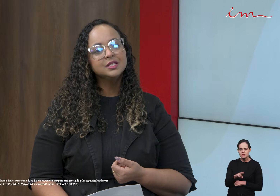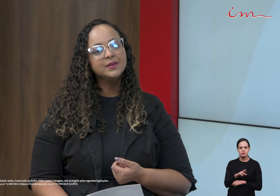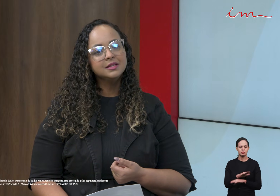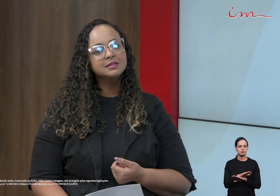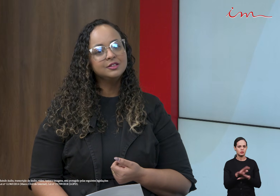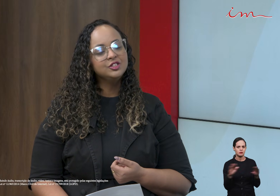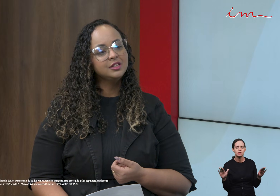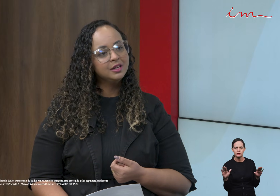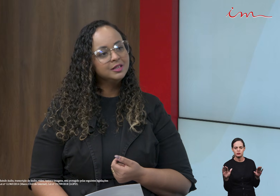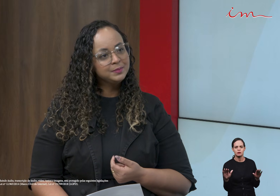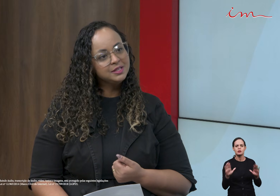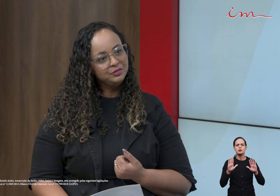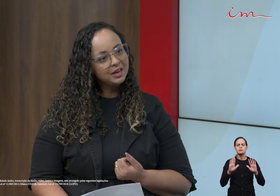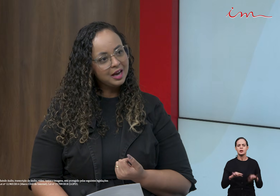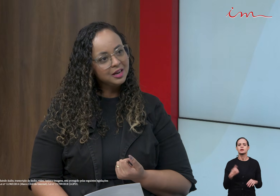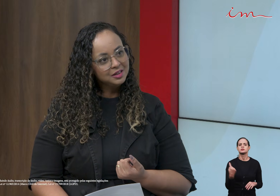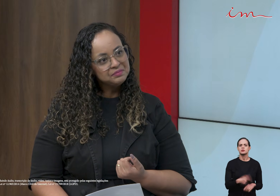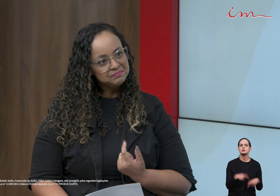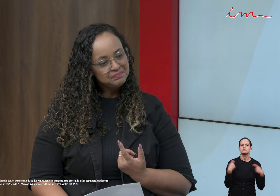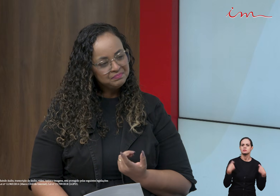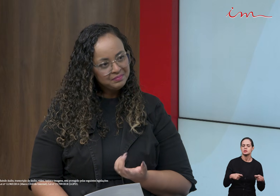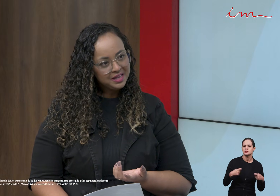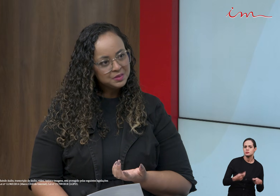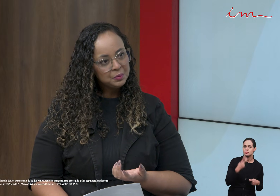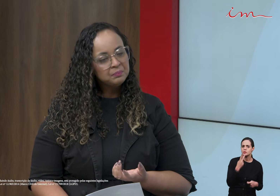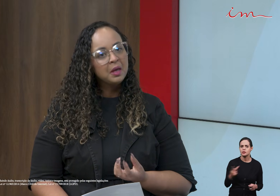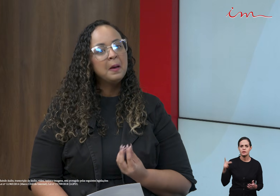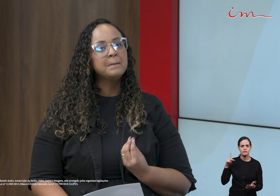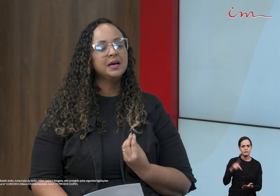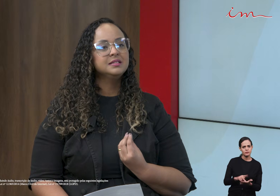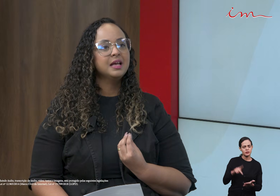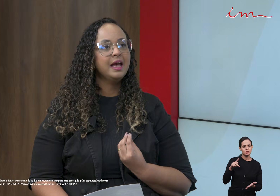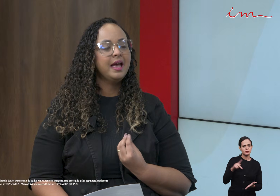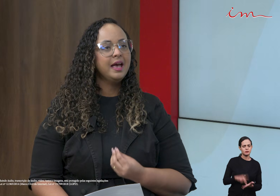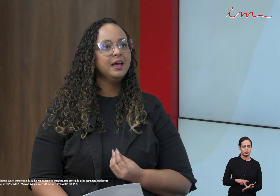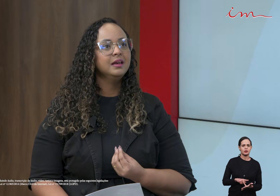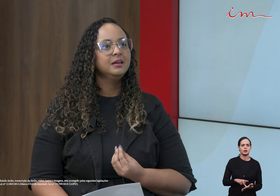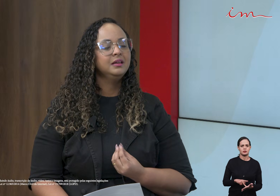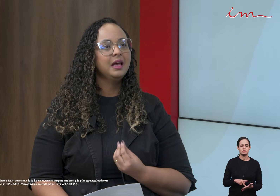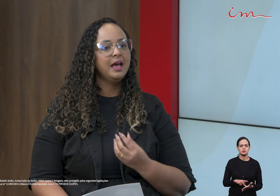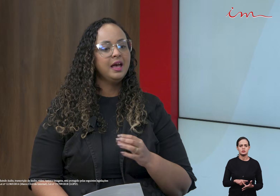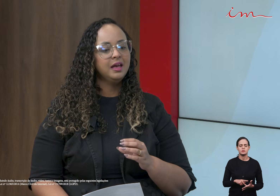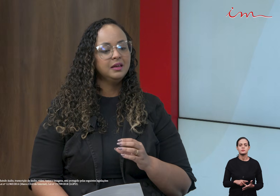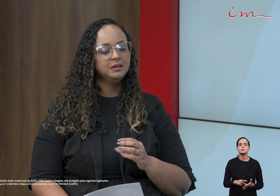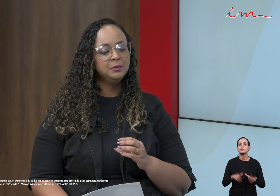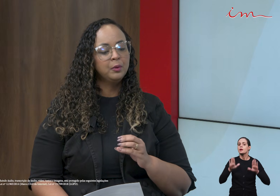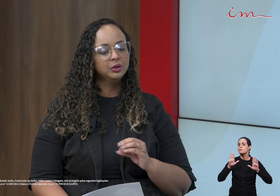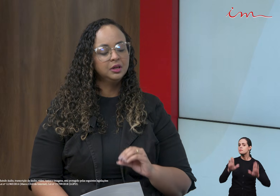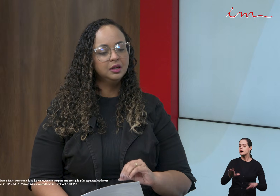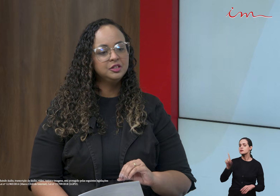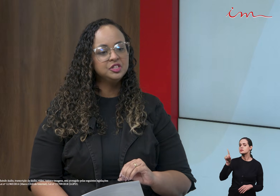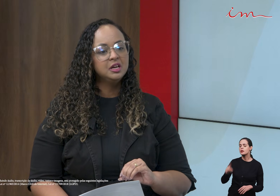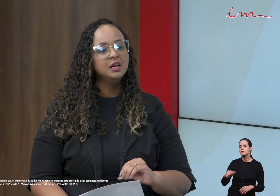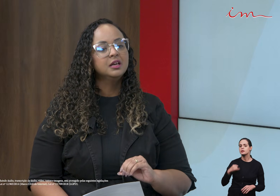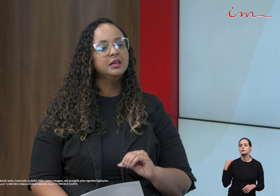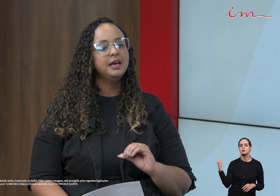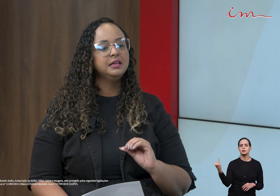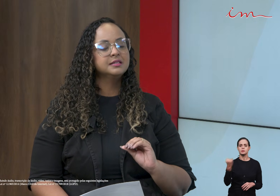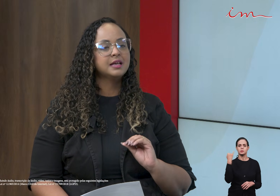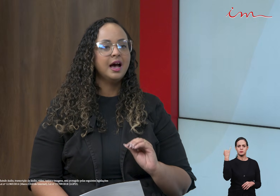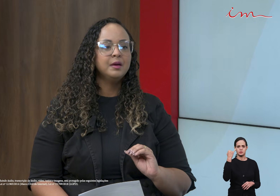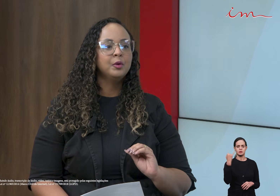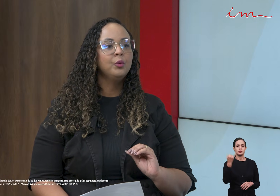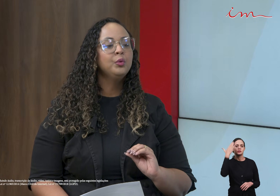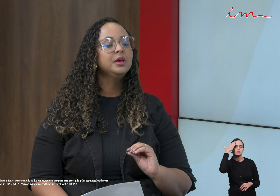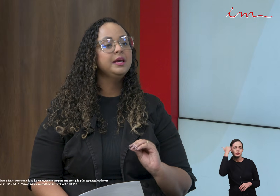que às vezes a gente tem que especificar mesmo, mas é importante que